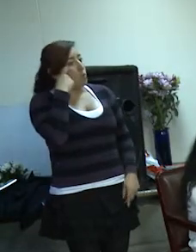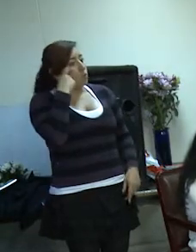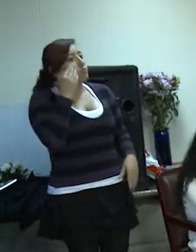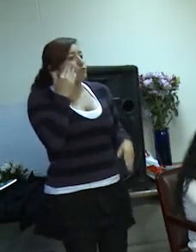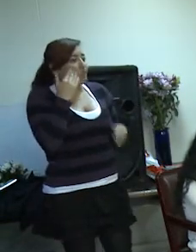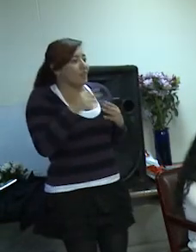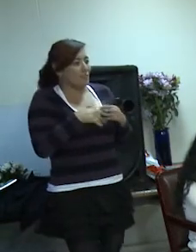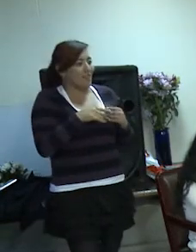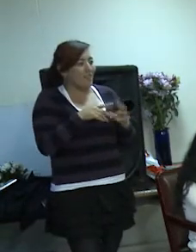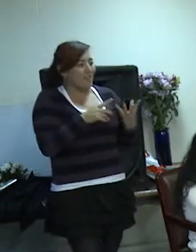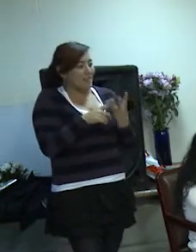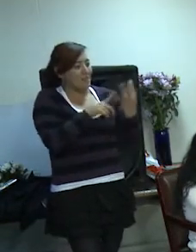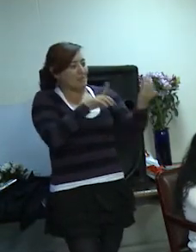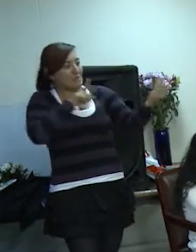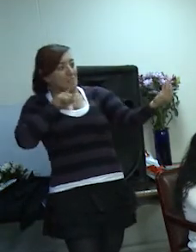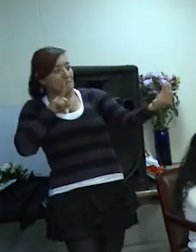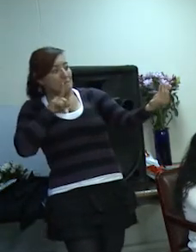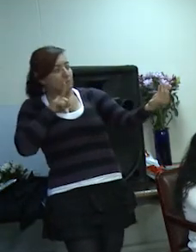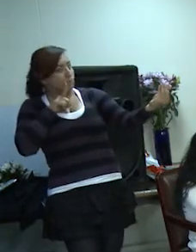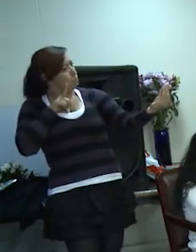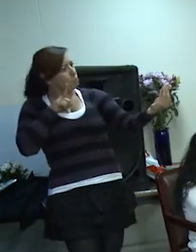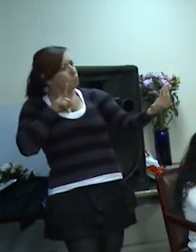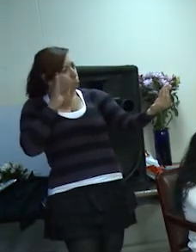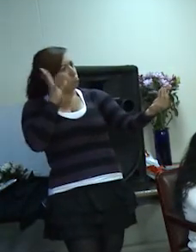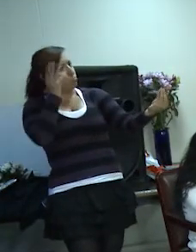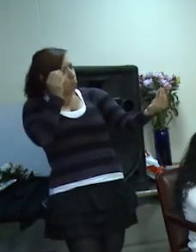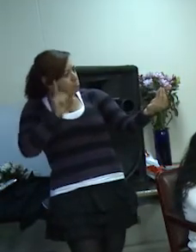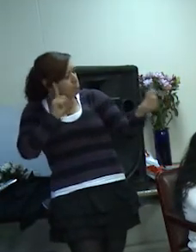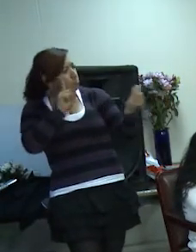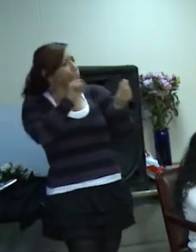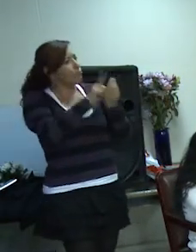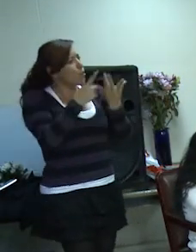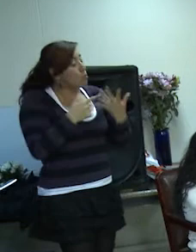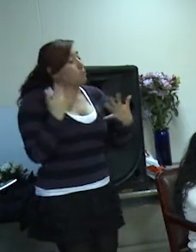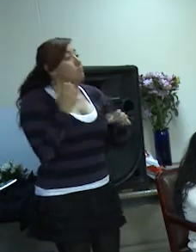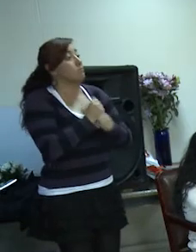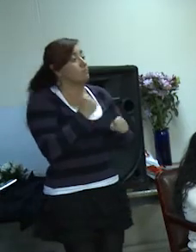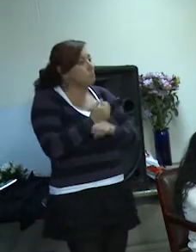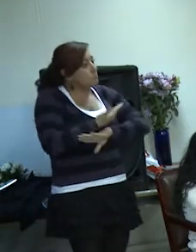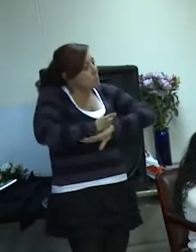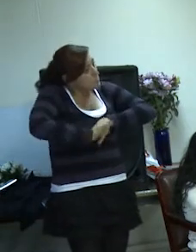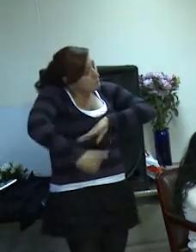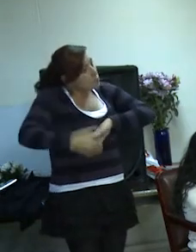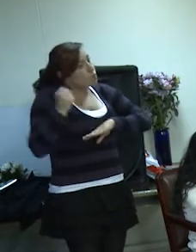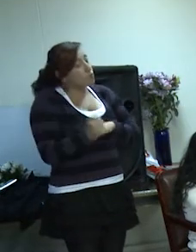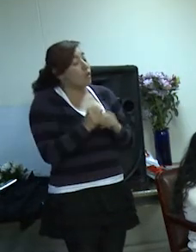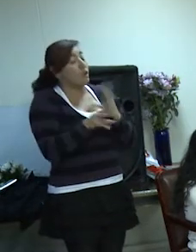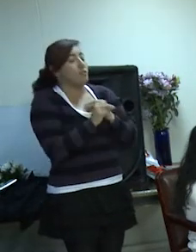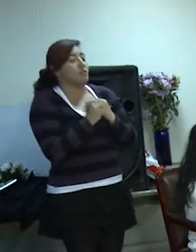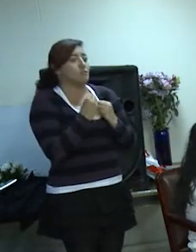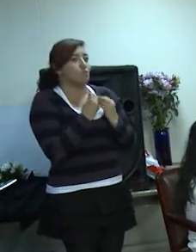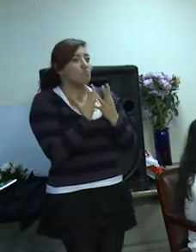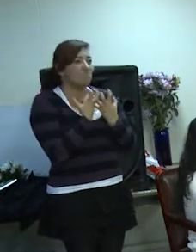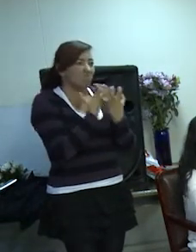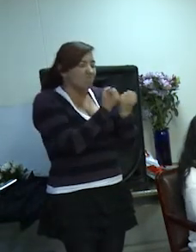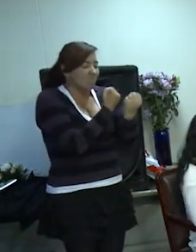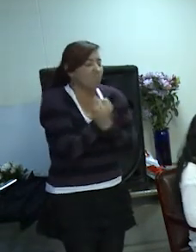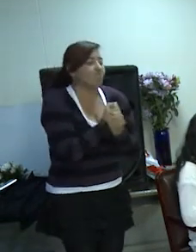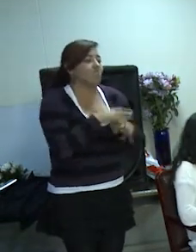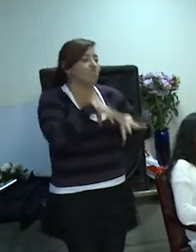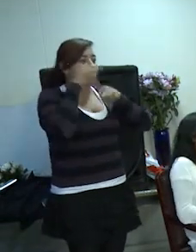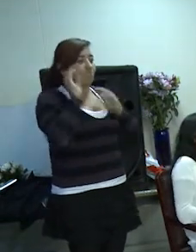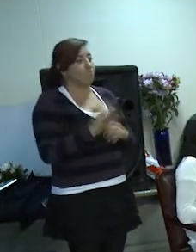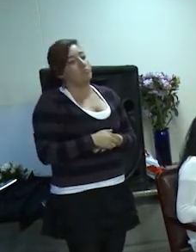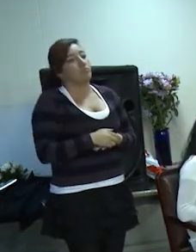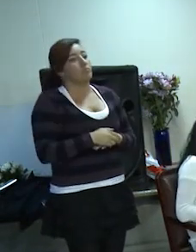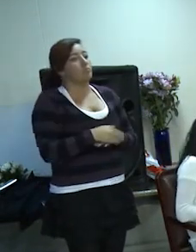en la periferia, nos exige toda una disciplina, una rigurosidad de trabajo y sobre todo una vocación de aprendizaje. ¿Sí?